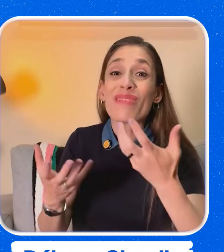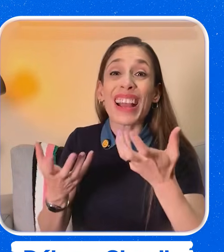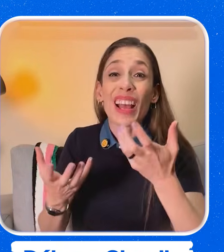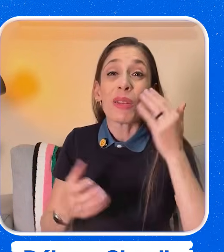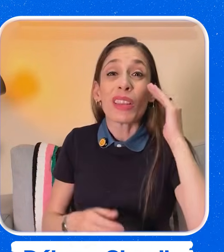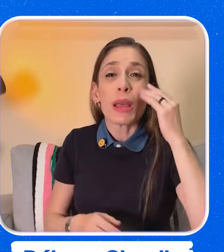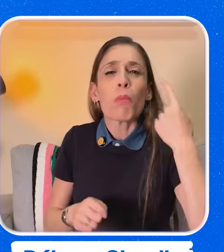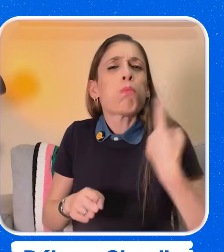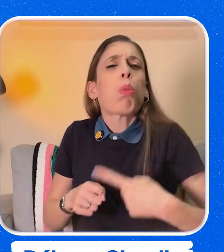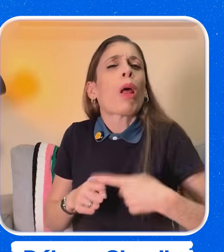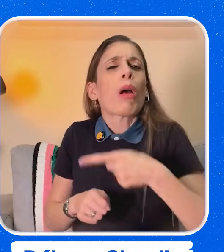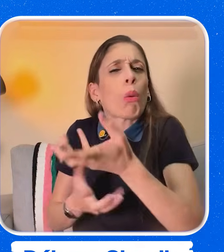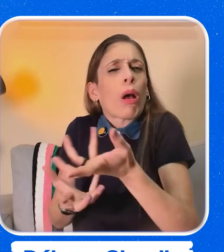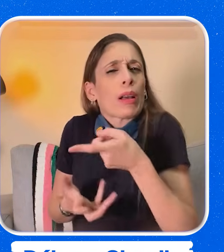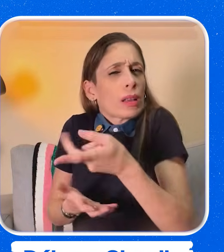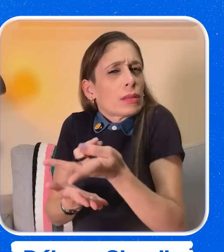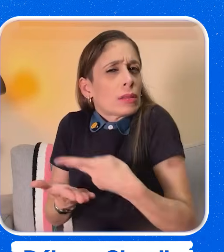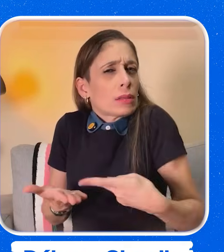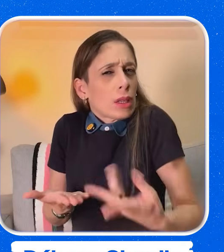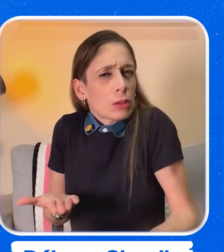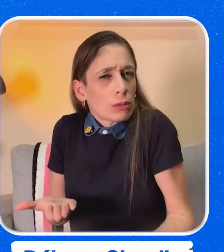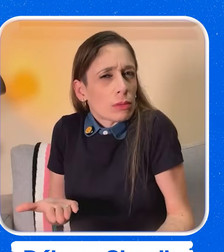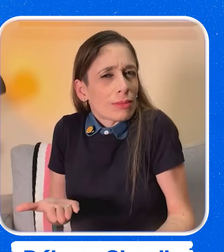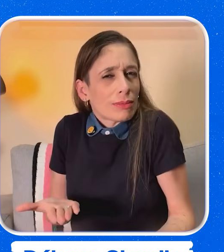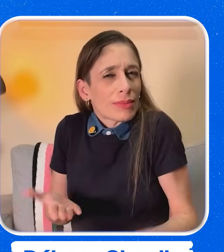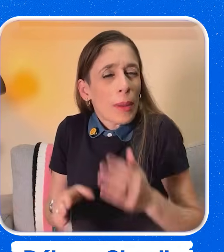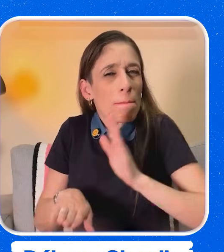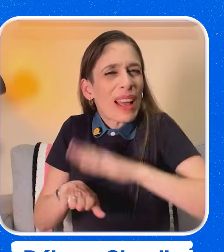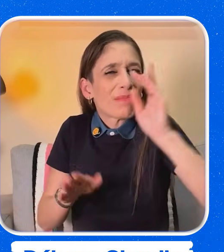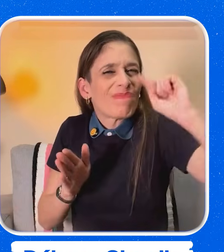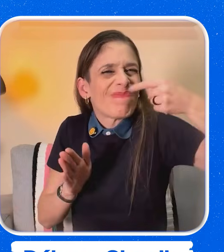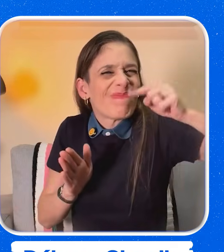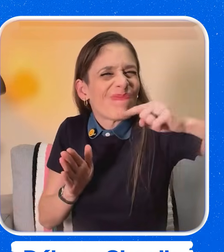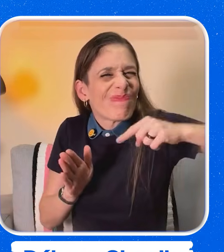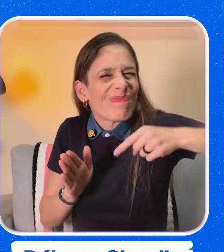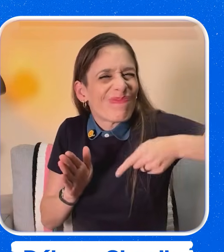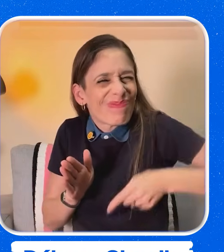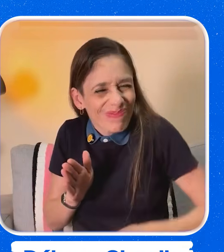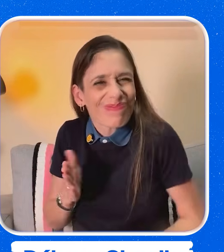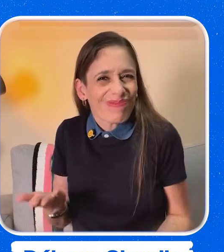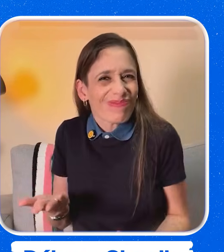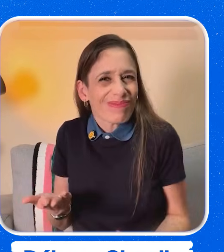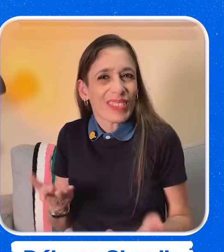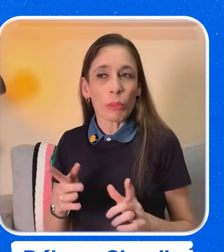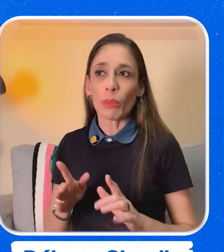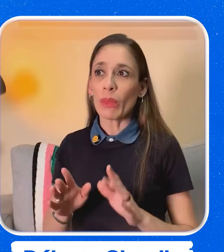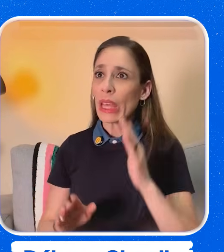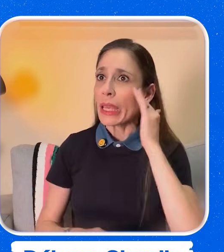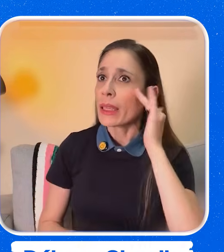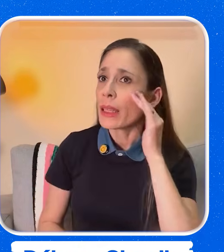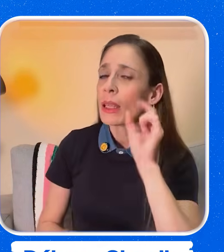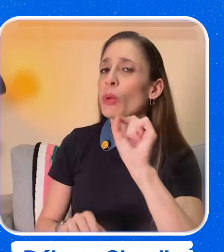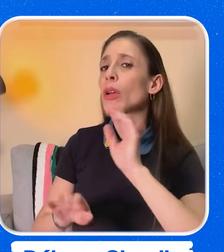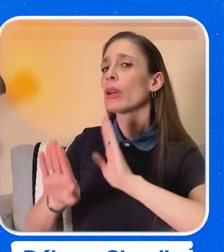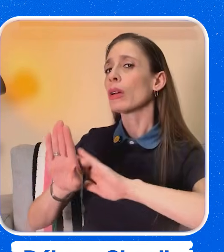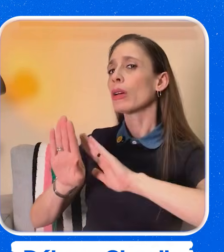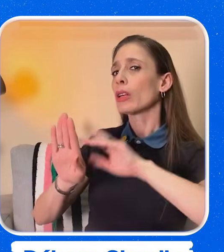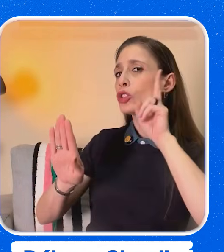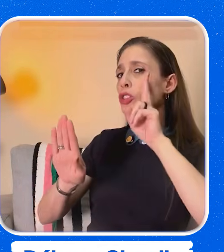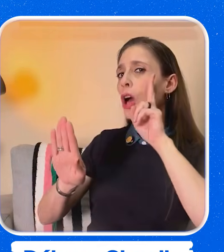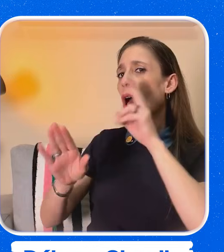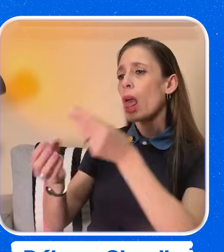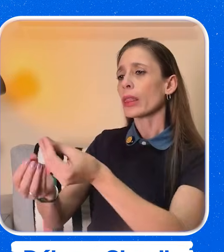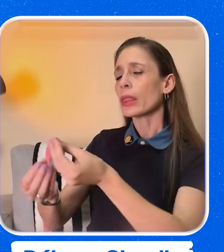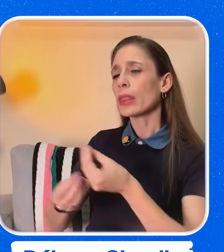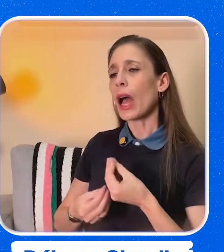porquê que ele queria aquilo. Porque entender o porquê daquela história ia me dar inspiração para